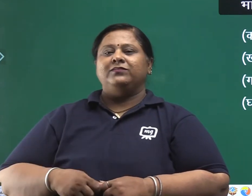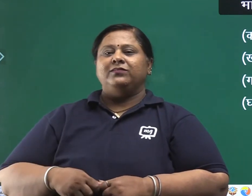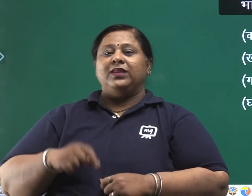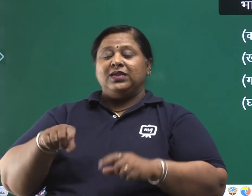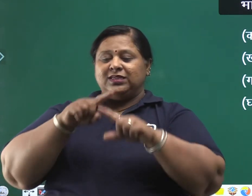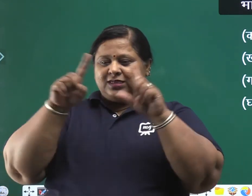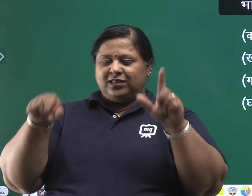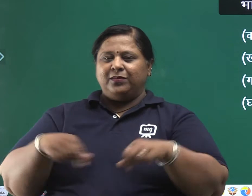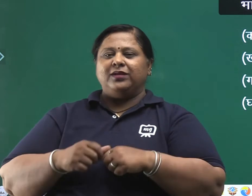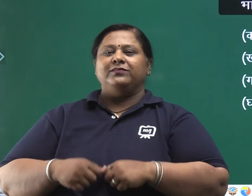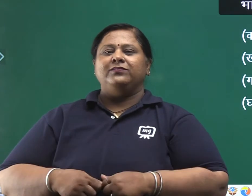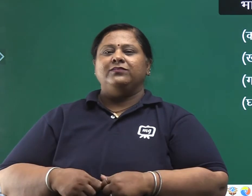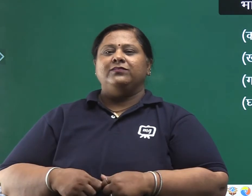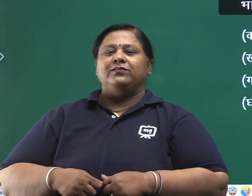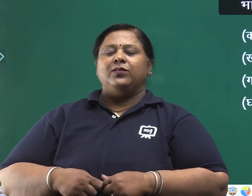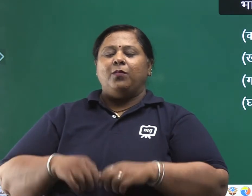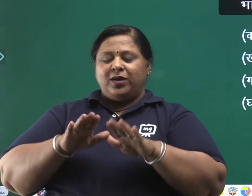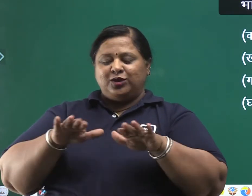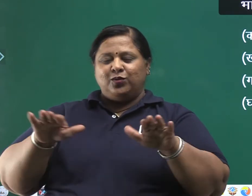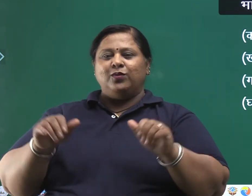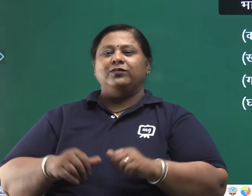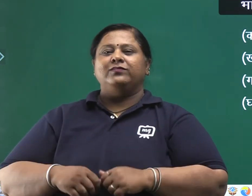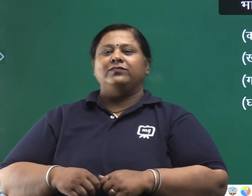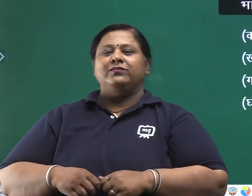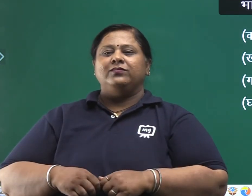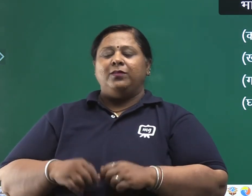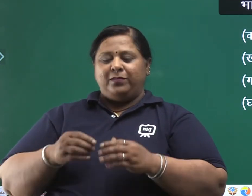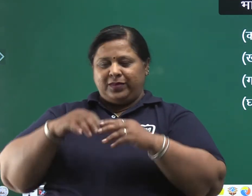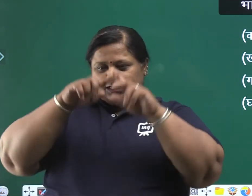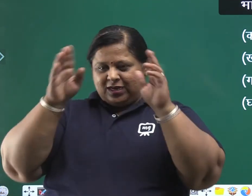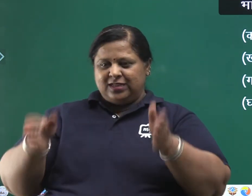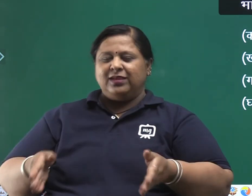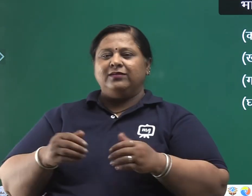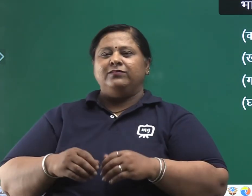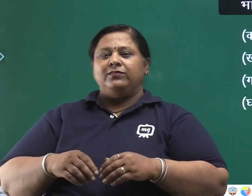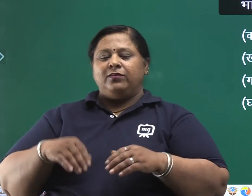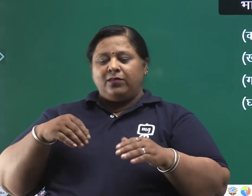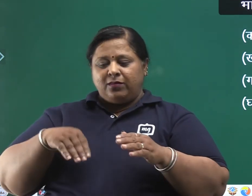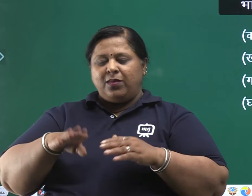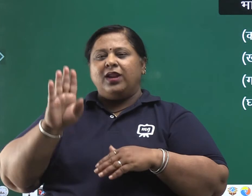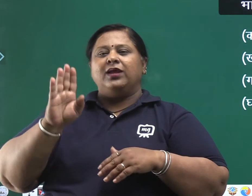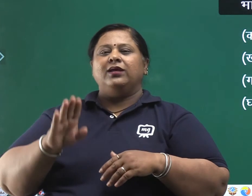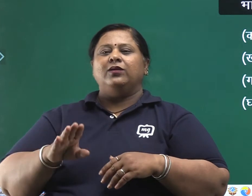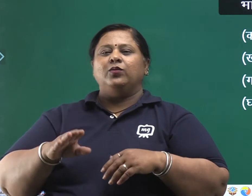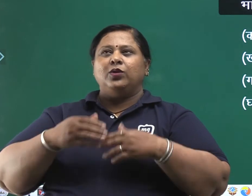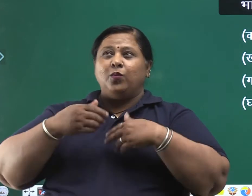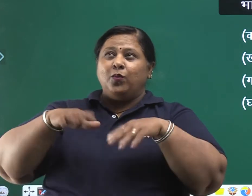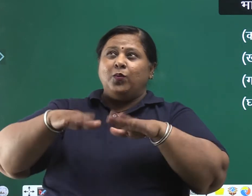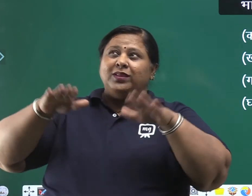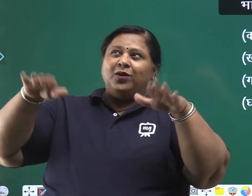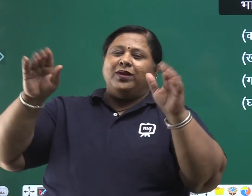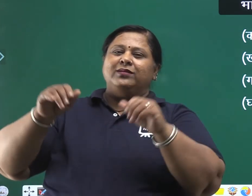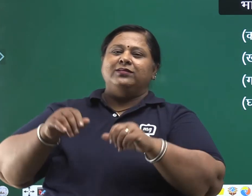इस चित्र में पक्षियों को पिंजरे से बाहर निकलकर उड़ते